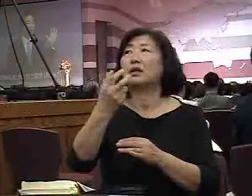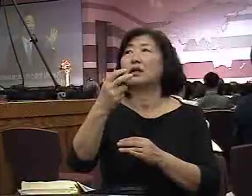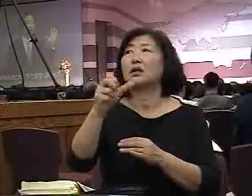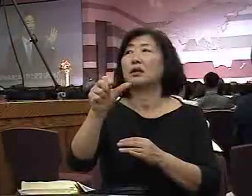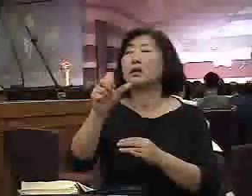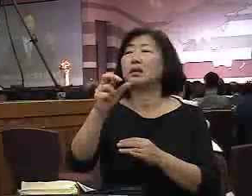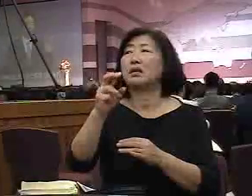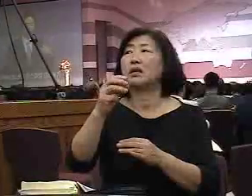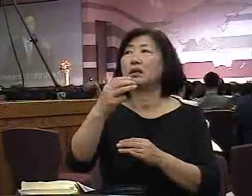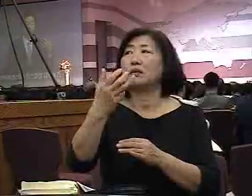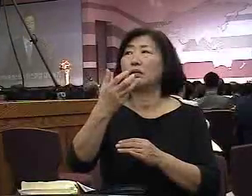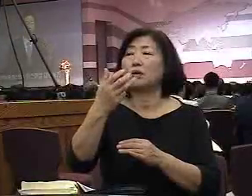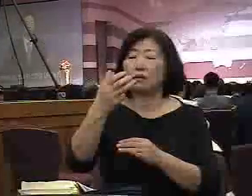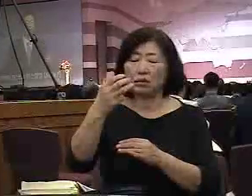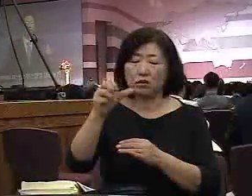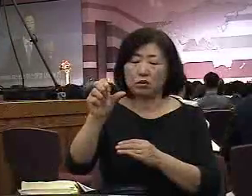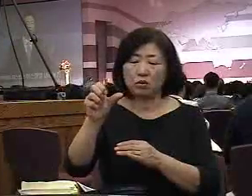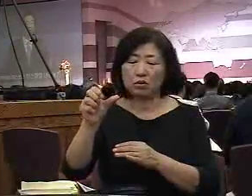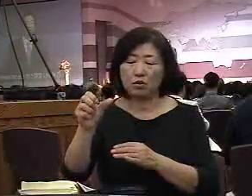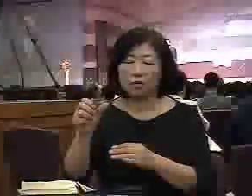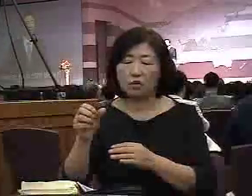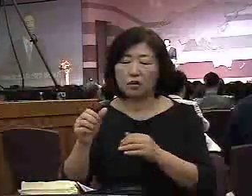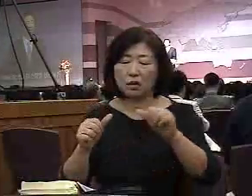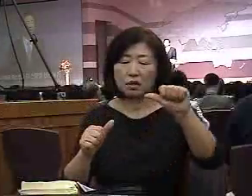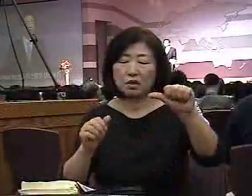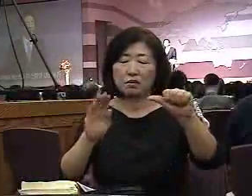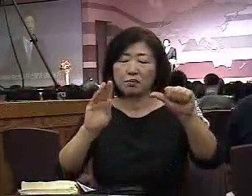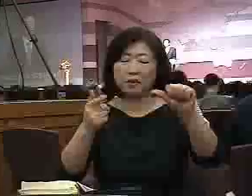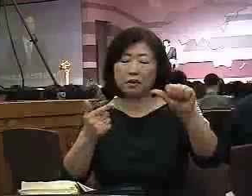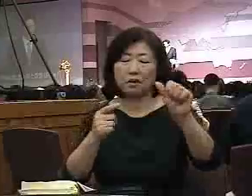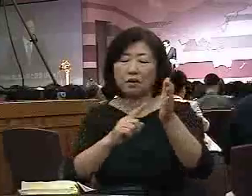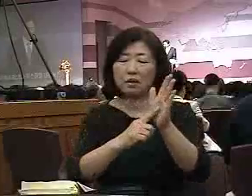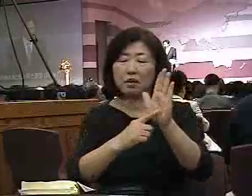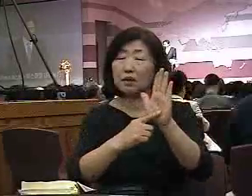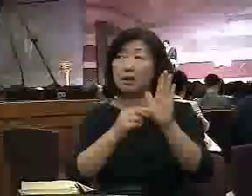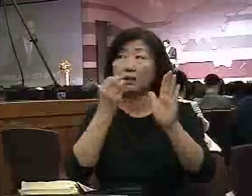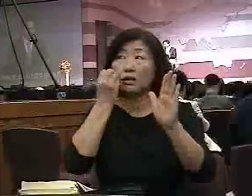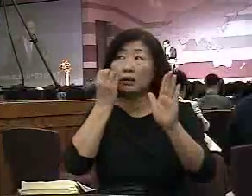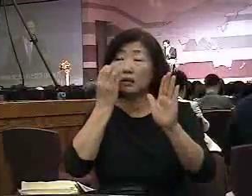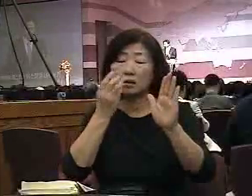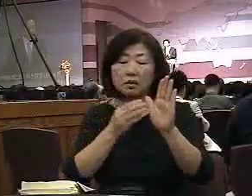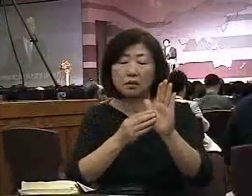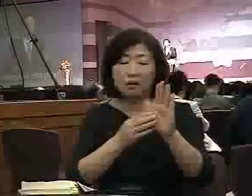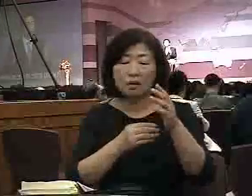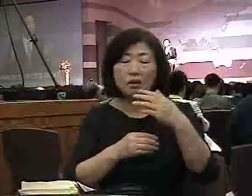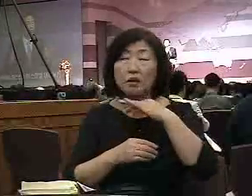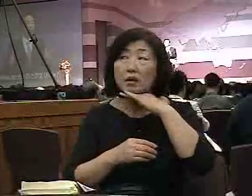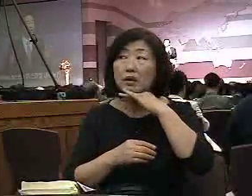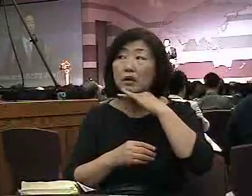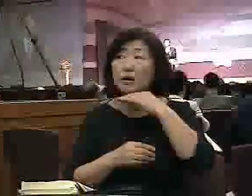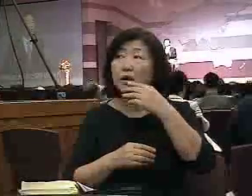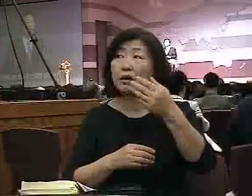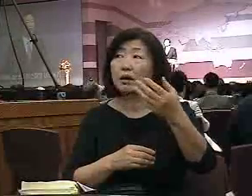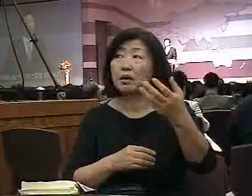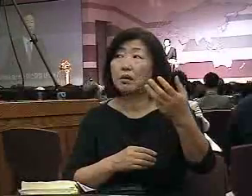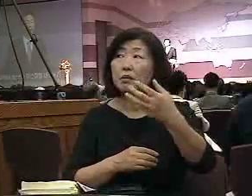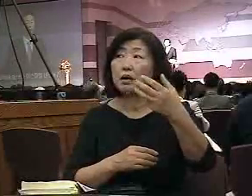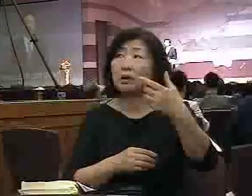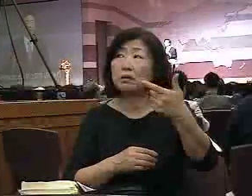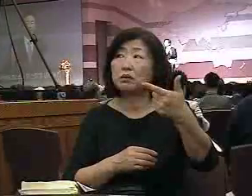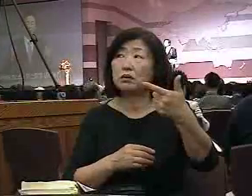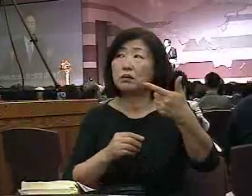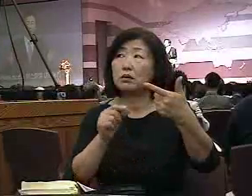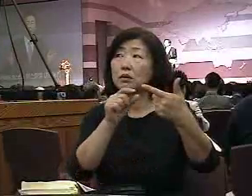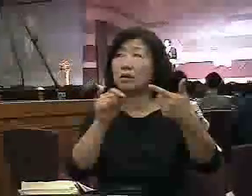5번을 나타나십니다. 그래서 축복하시는 그런 장면들이 나오는데 이상한 것은 86세부터 99세까지 13년 동안